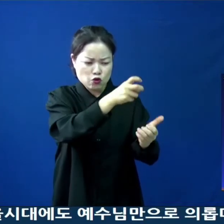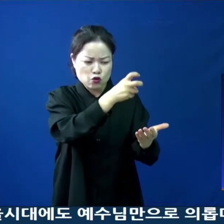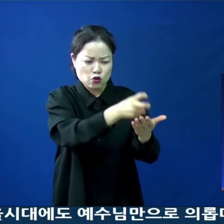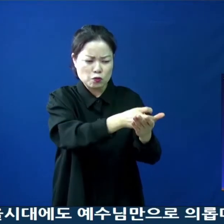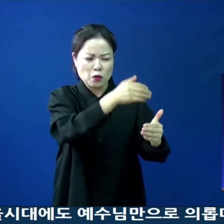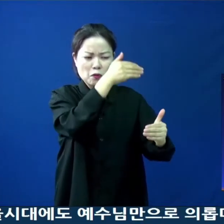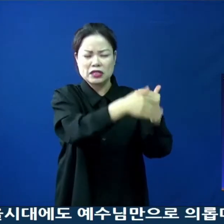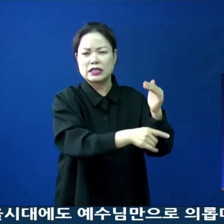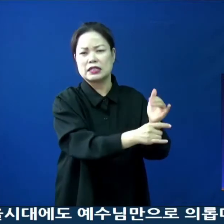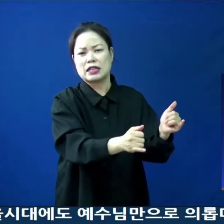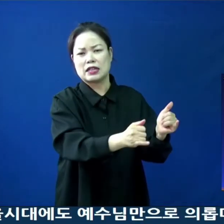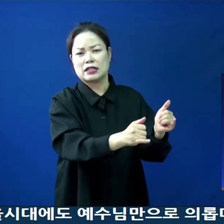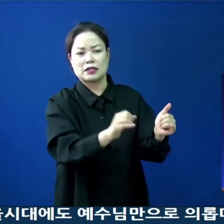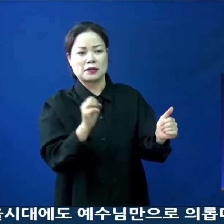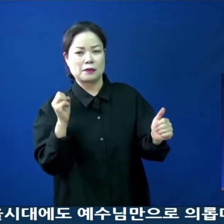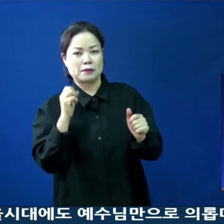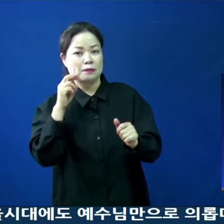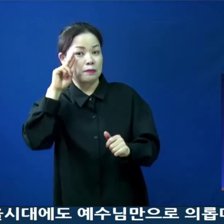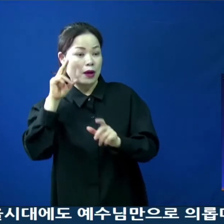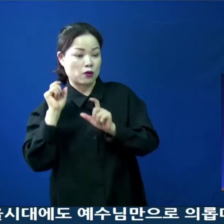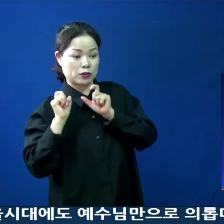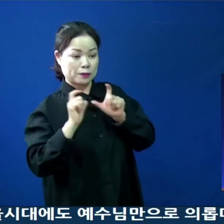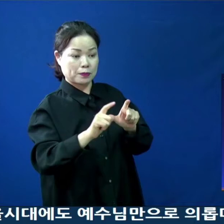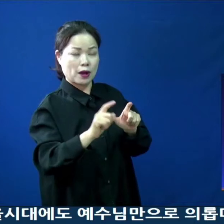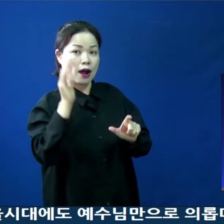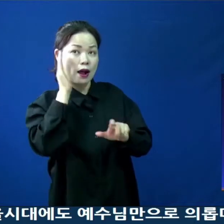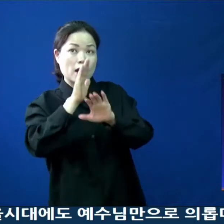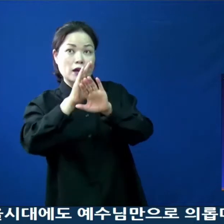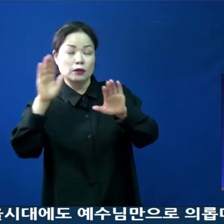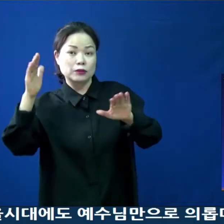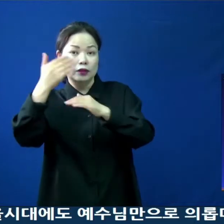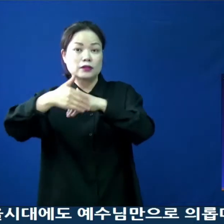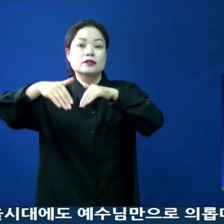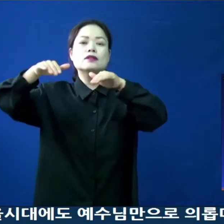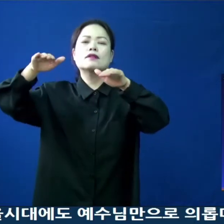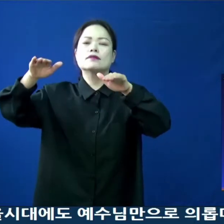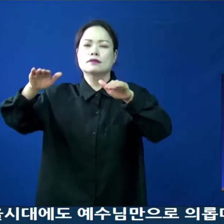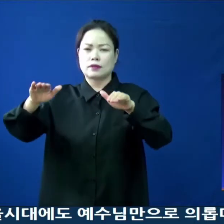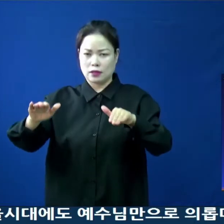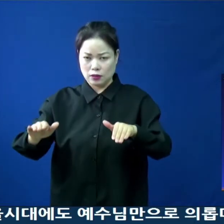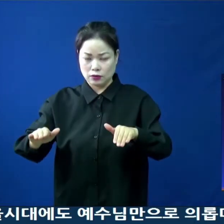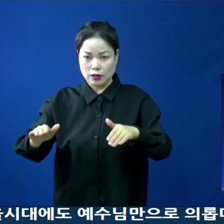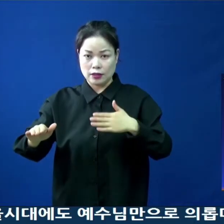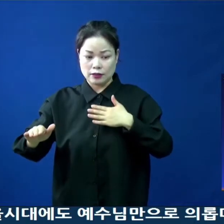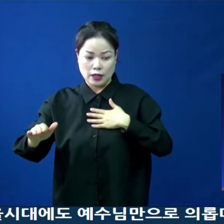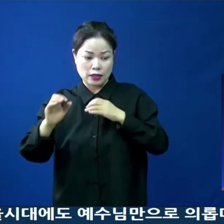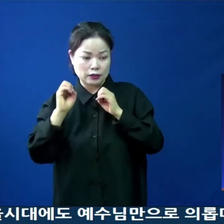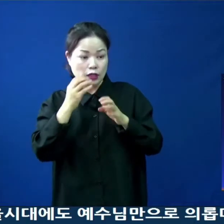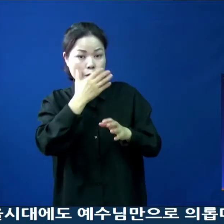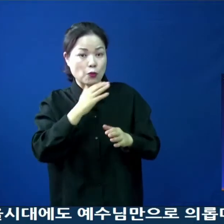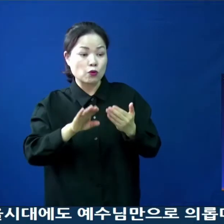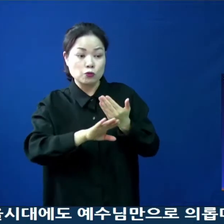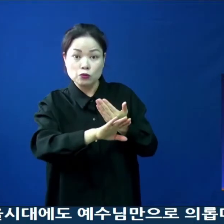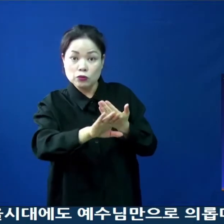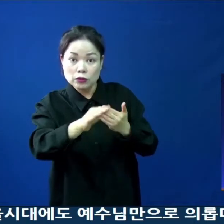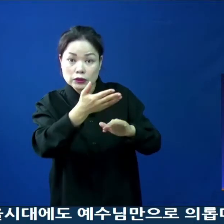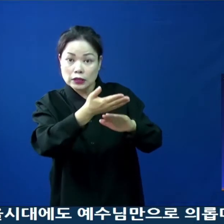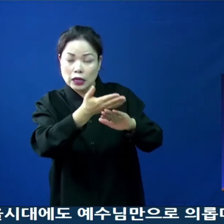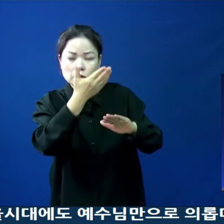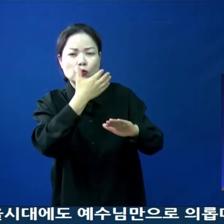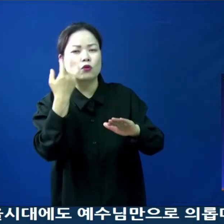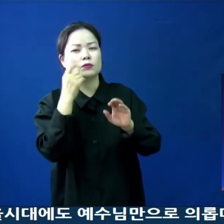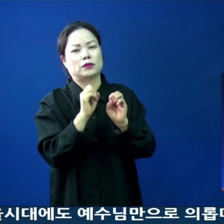율법주의자들에 대해서 이렇게 이야기합니다. 하늘로부터 온 천사라도 내가 전한 복음 외에 다른